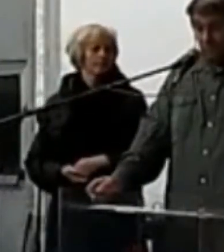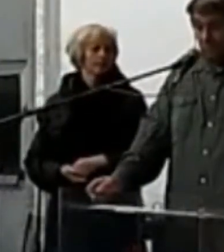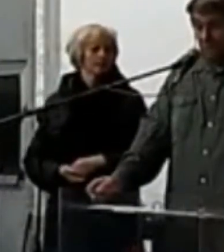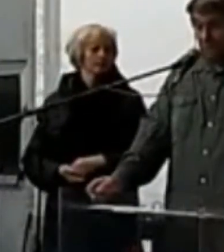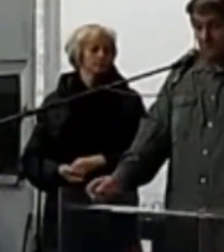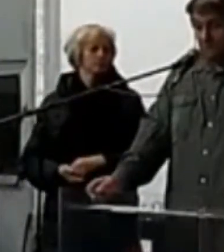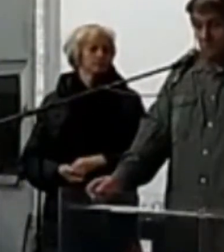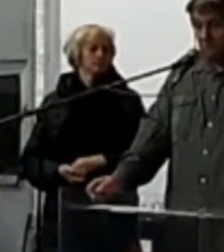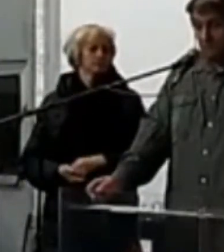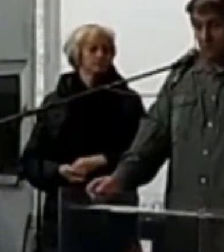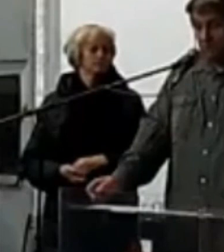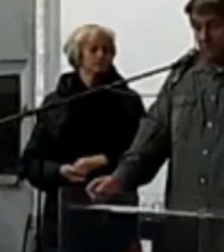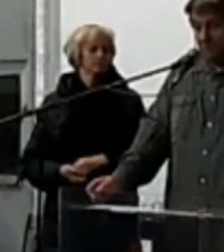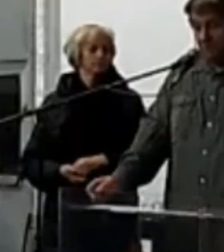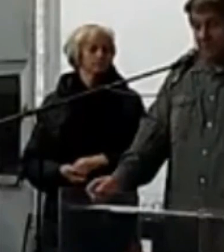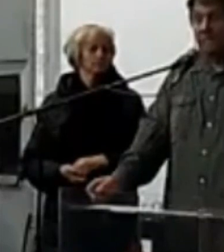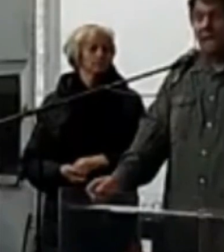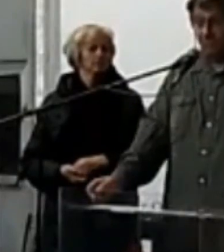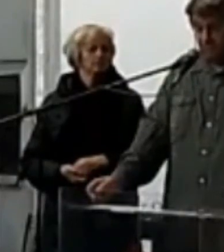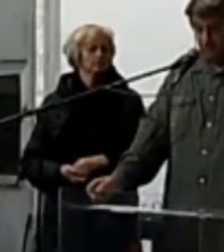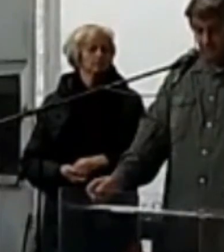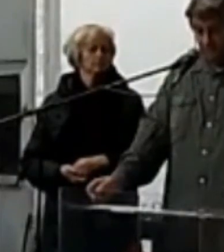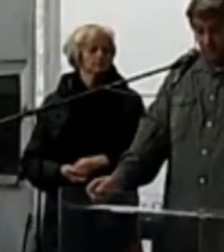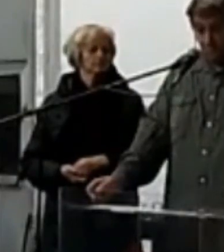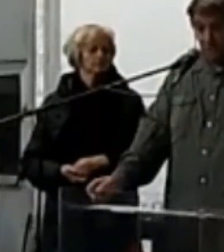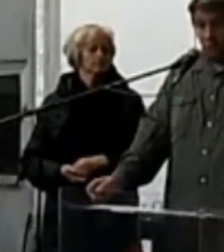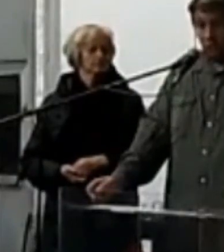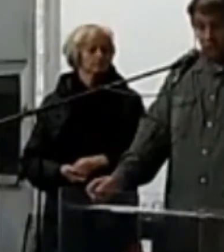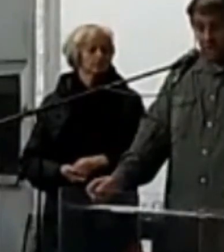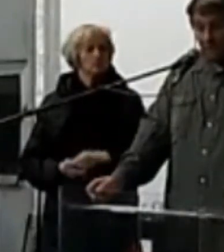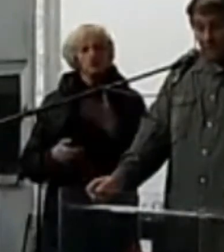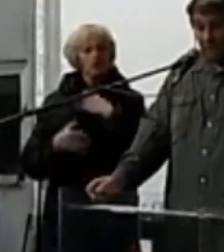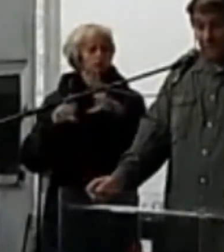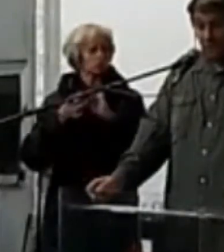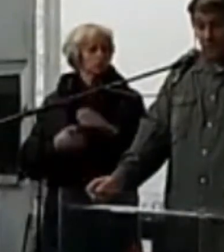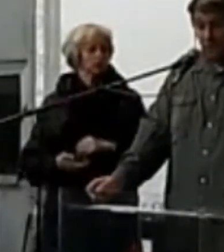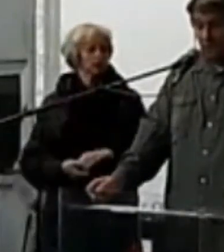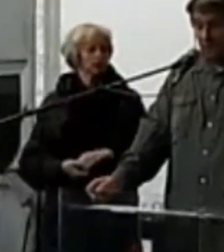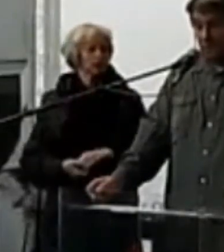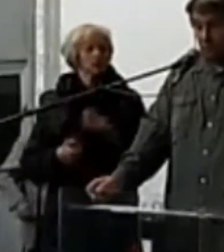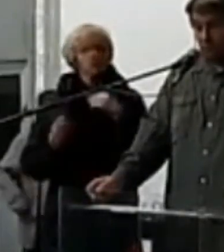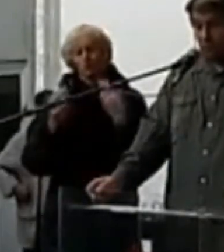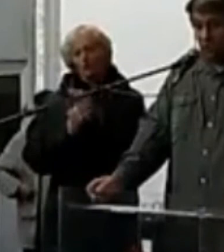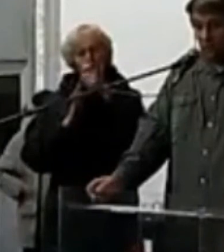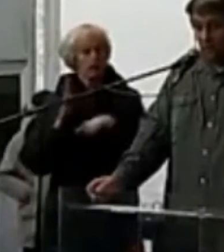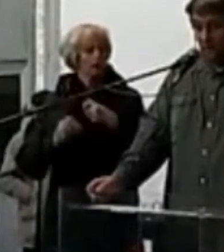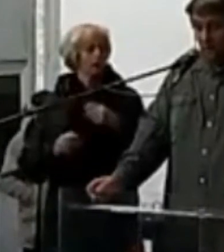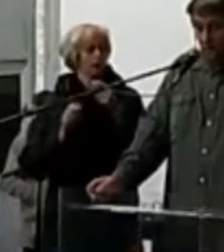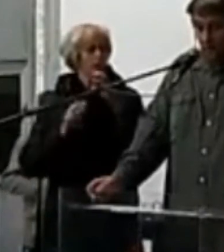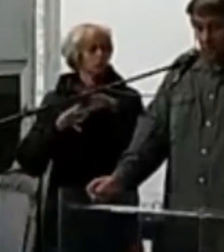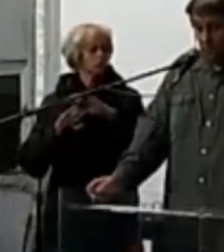pitajte nekog od nas uzgajivača kome se javi. U našim udruženjima ima mjesto za nove članove i buduće